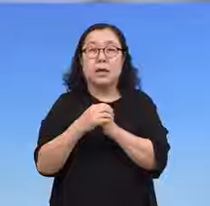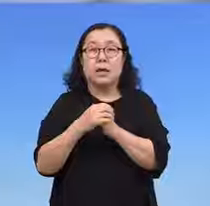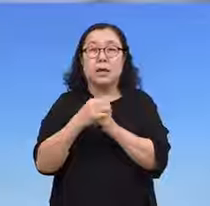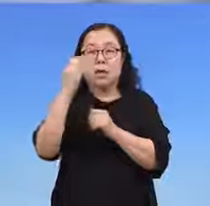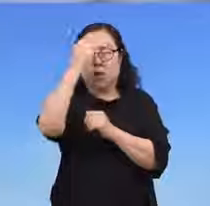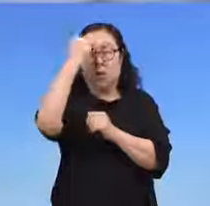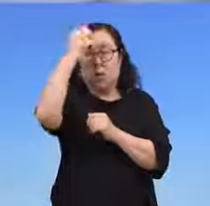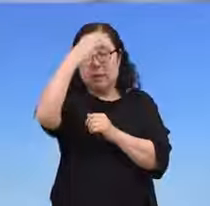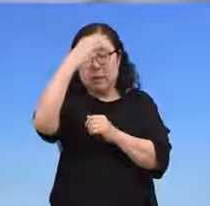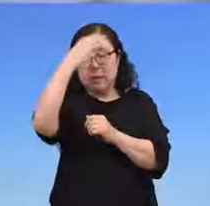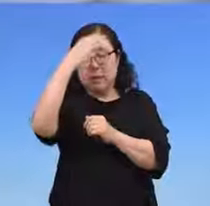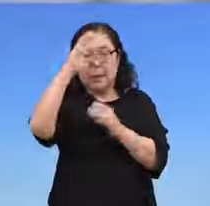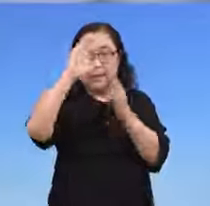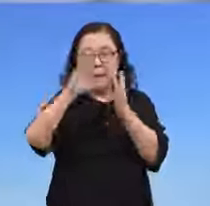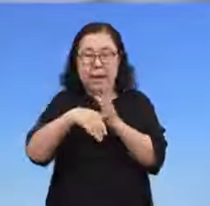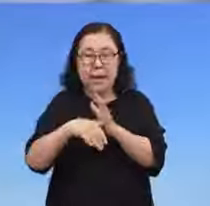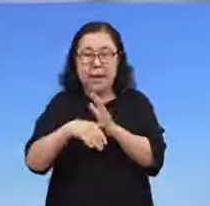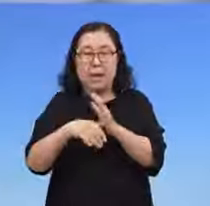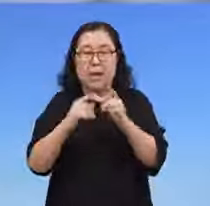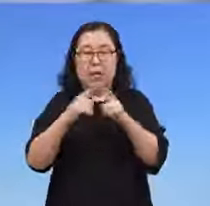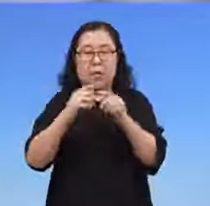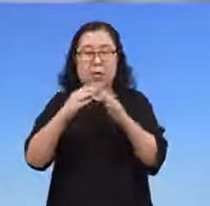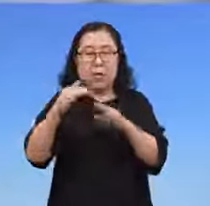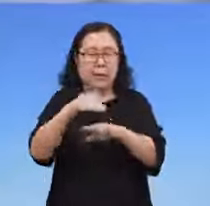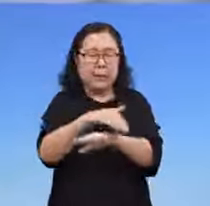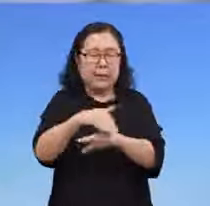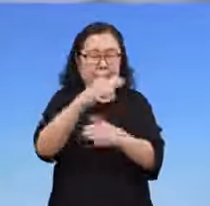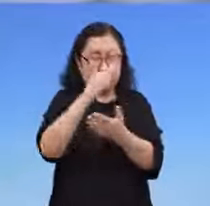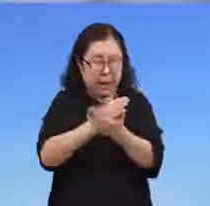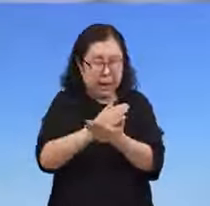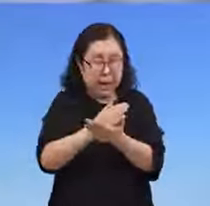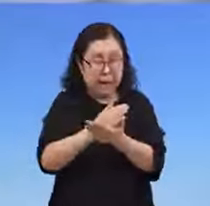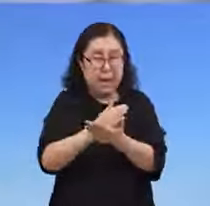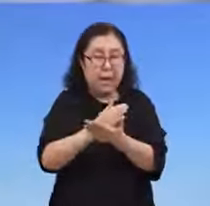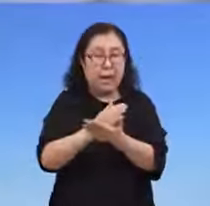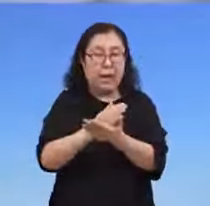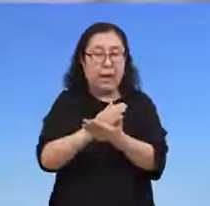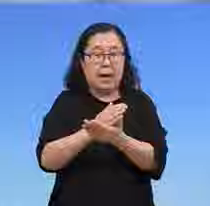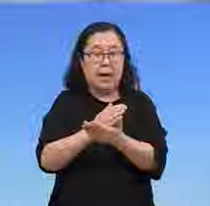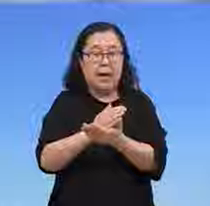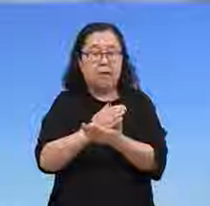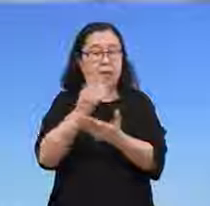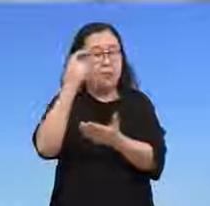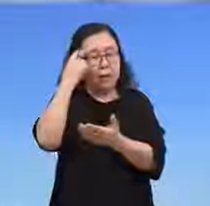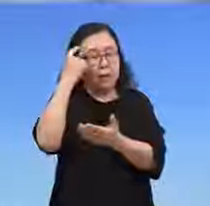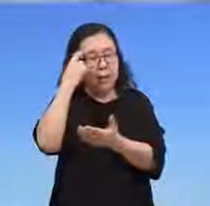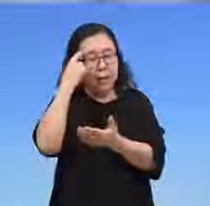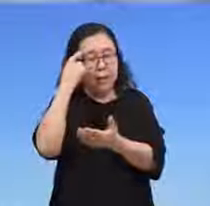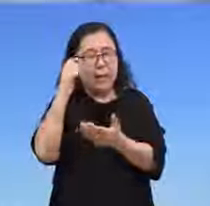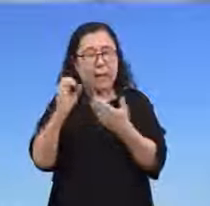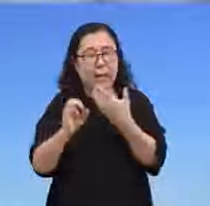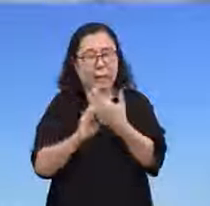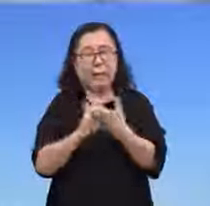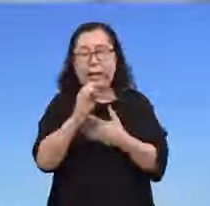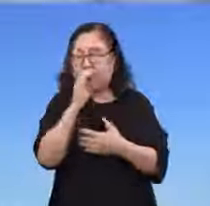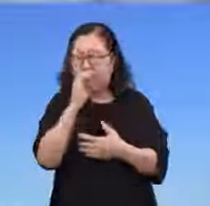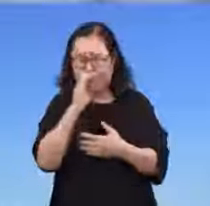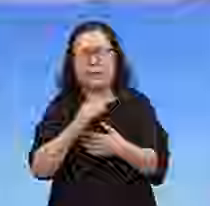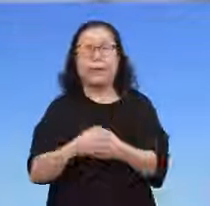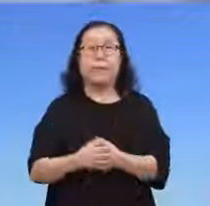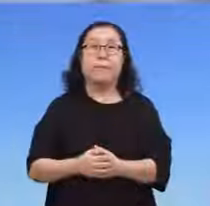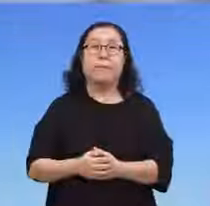마라, 고3인데 학원 가라, 이런 어리석은 생각을 하면 안 된다는 거지 루터가 얘기하는